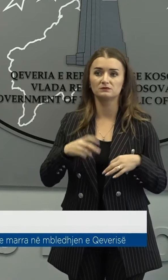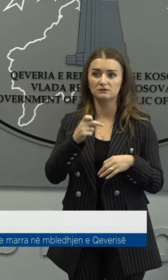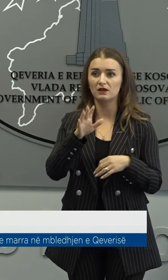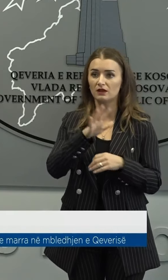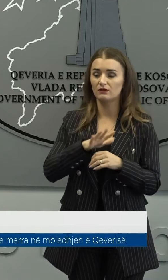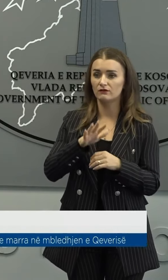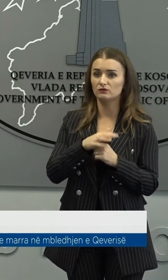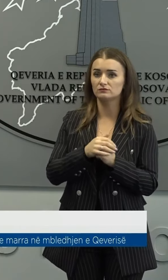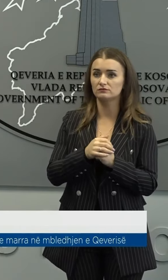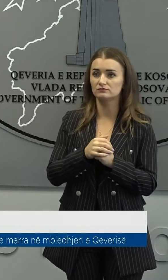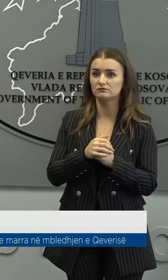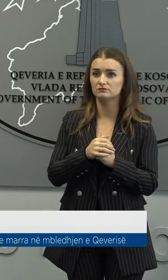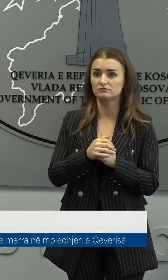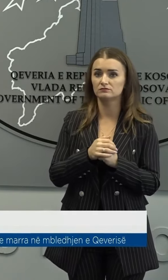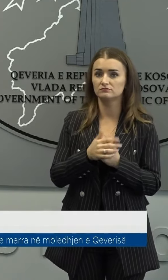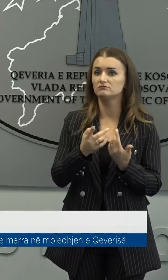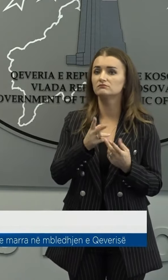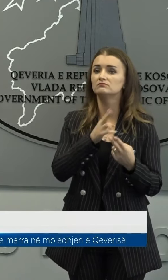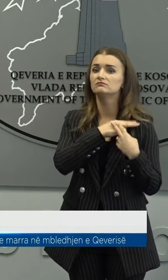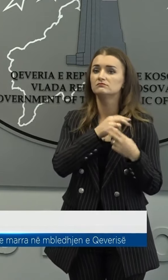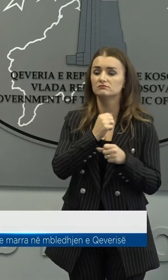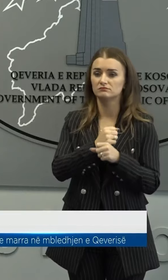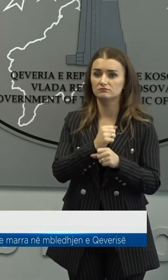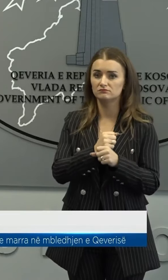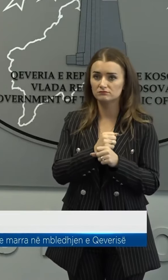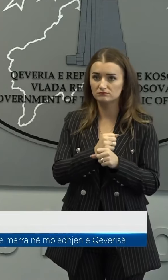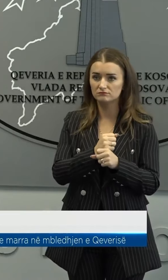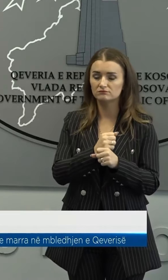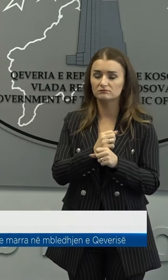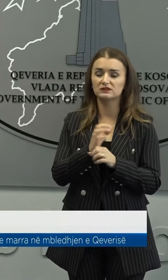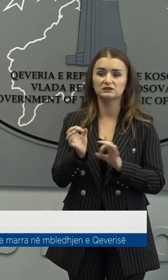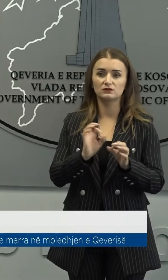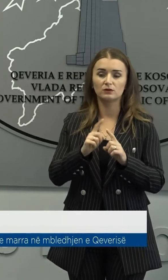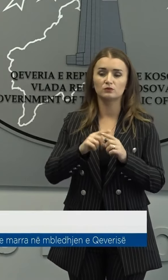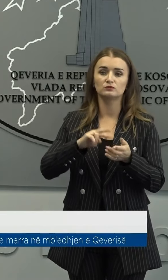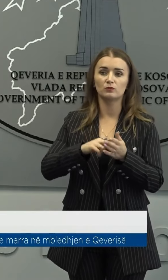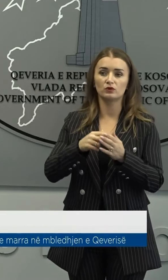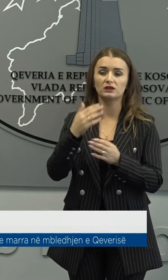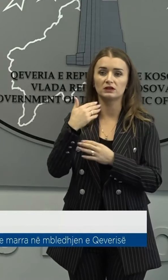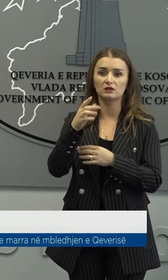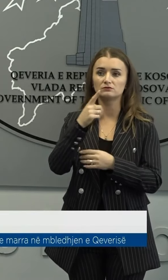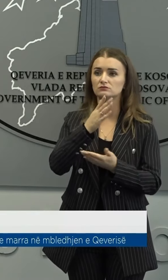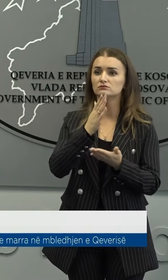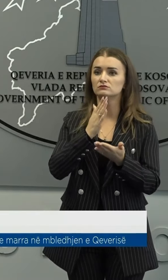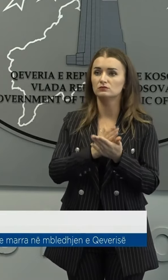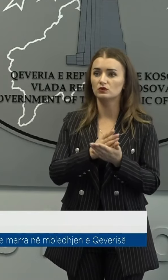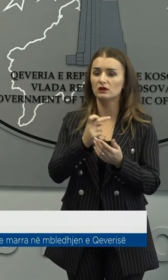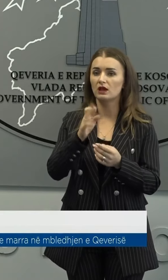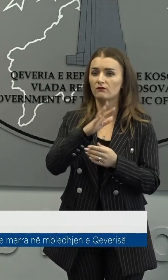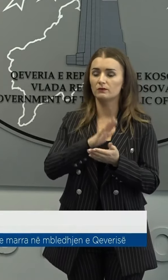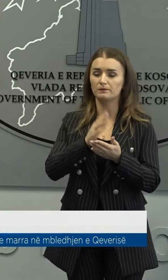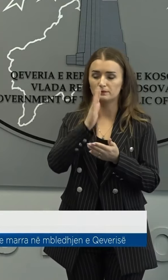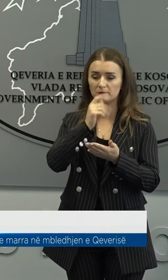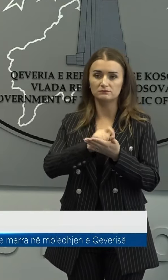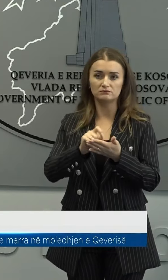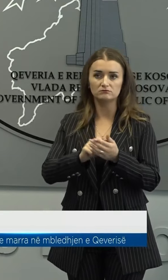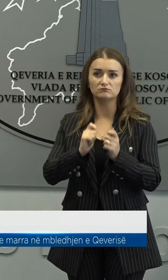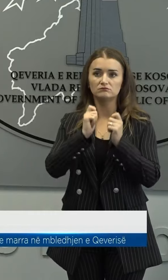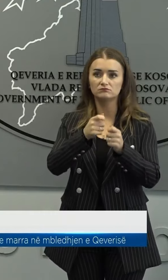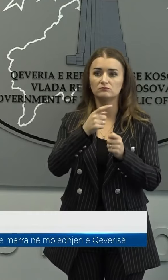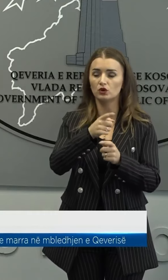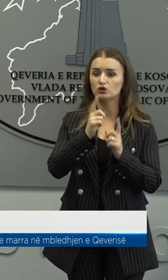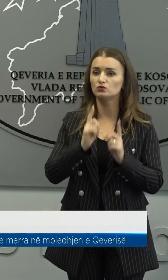Evropian i ngarkuar për siguri e politikë jashtëm i ka shkruar letër 27-shës së Bashkimit Evropian se masat duhet hequr. Pra, José Borrell